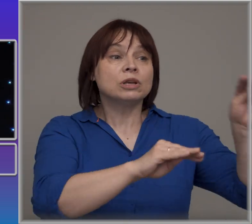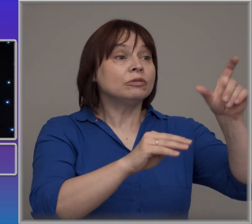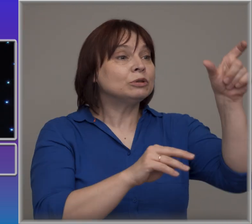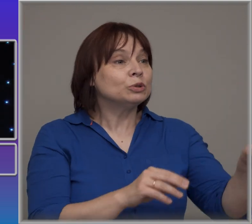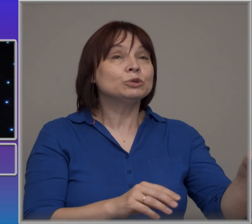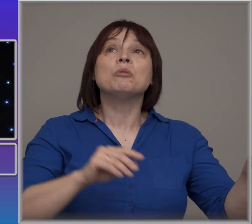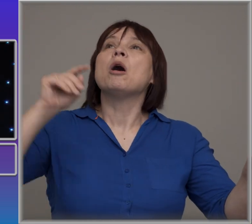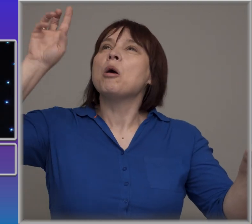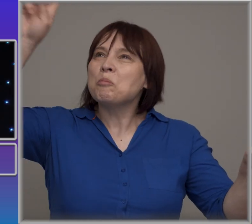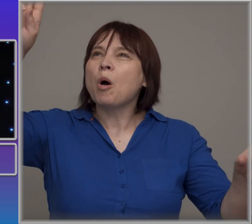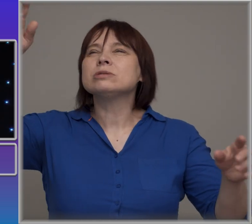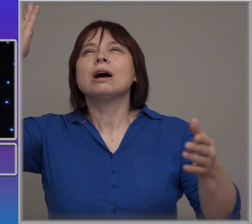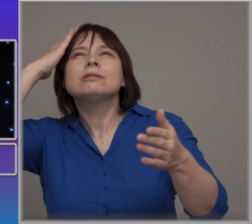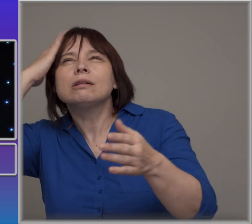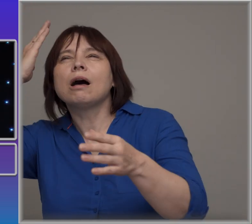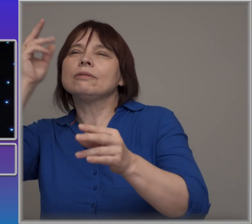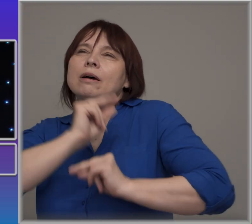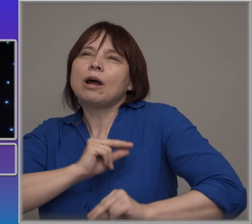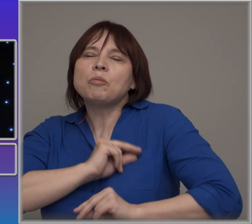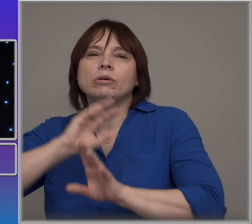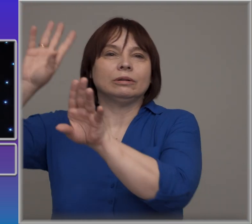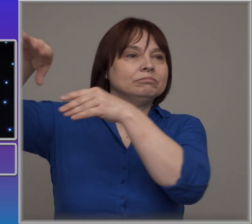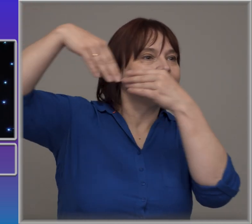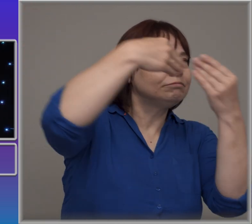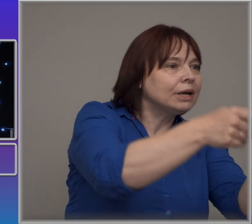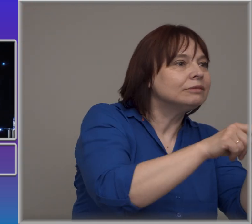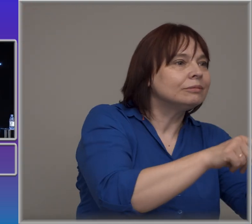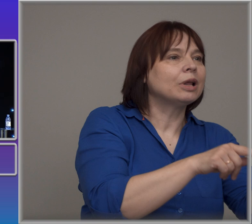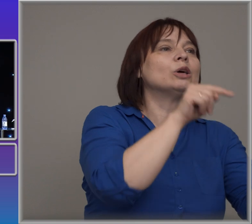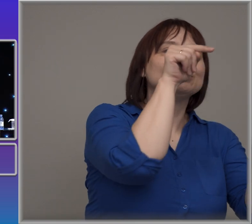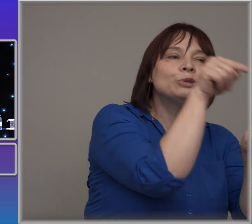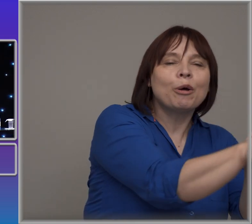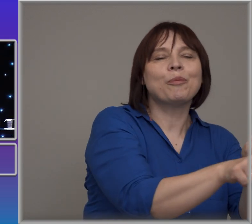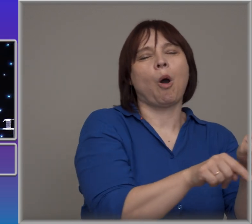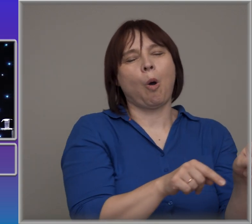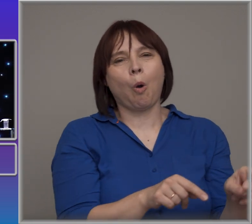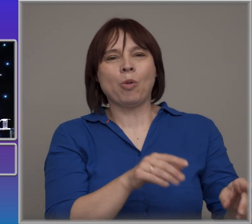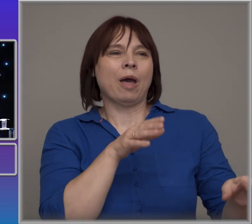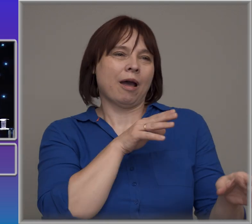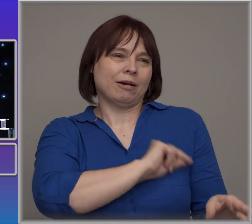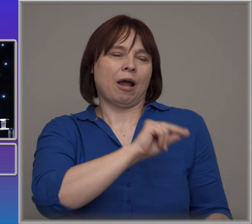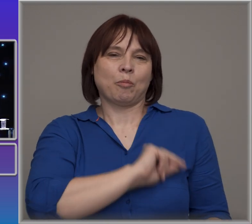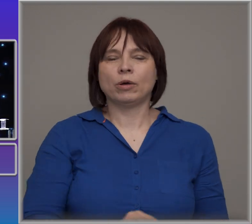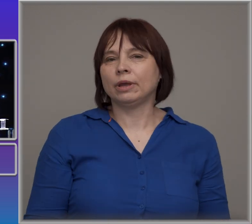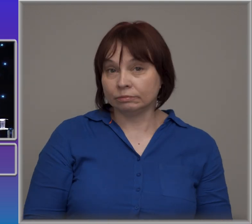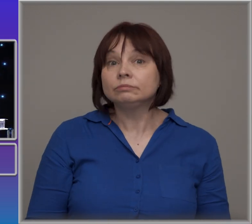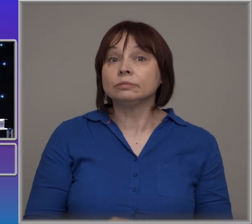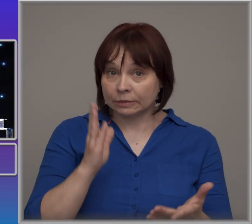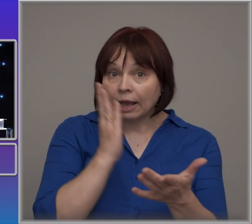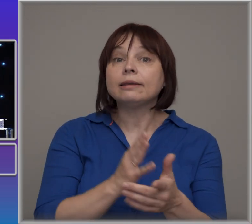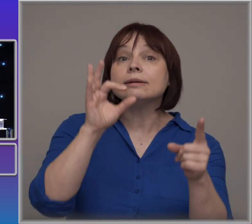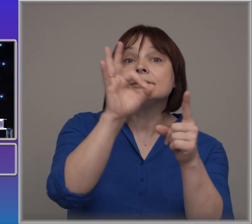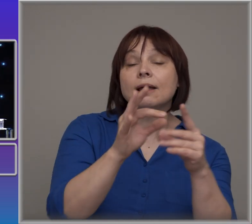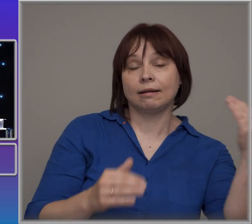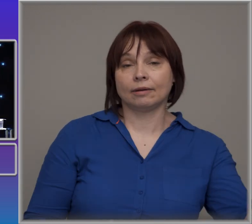мире. Если мы посмотрели, что Бог является тот, кто выражает себя в труде и в работе, Бог заботится о